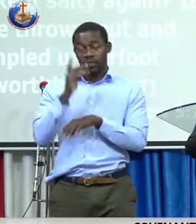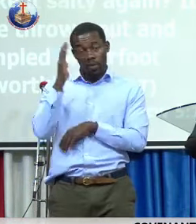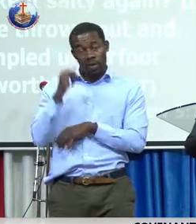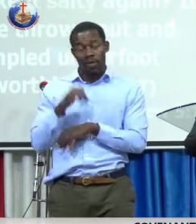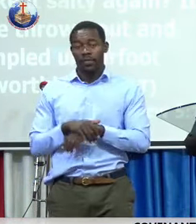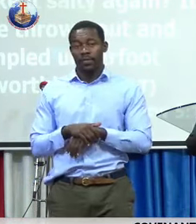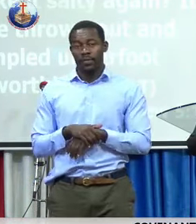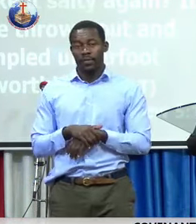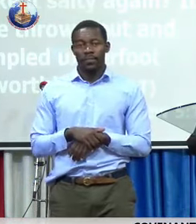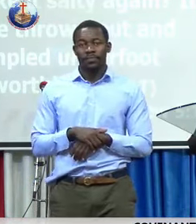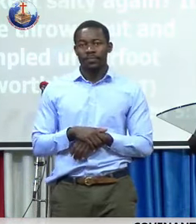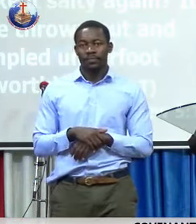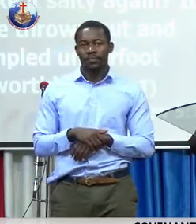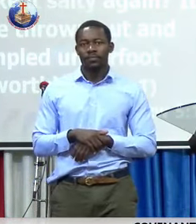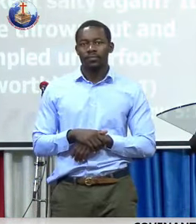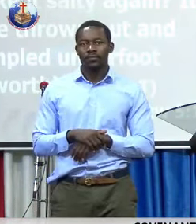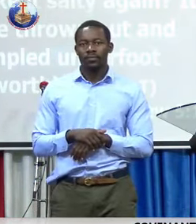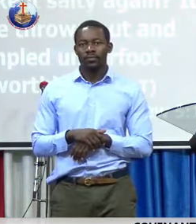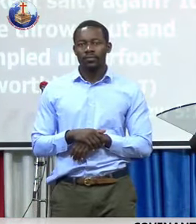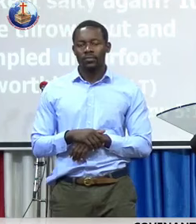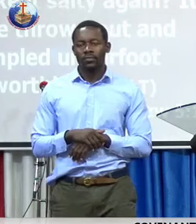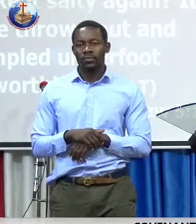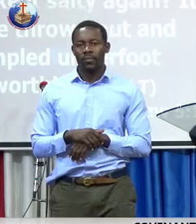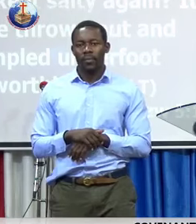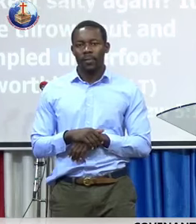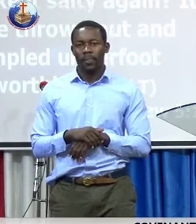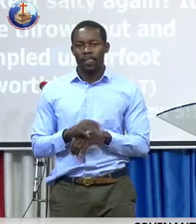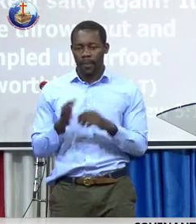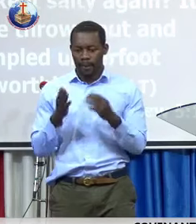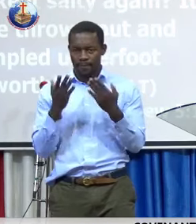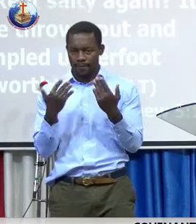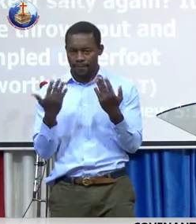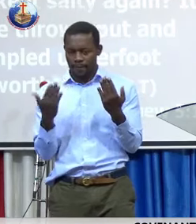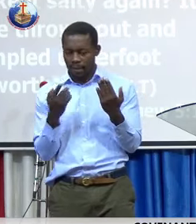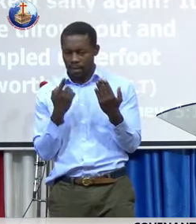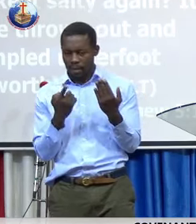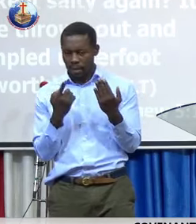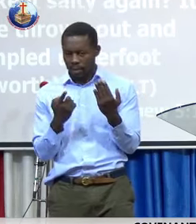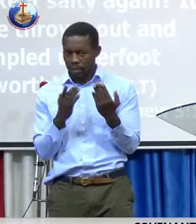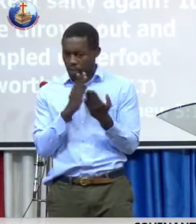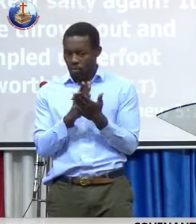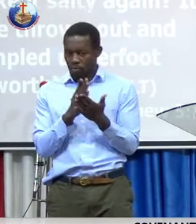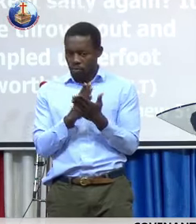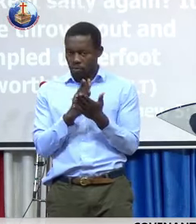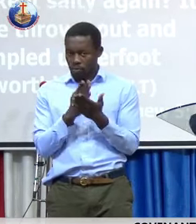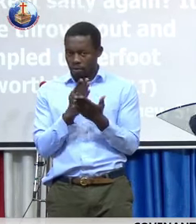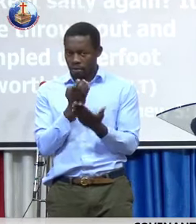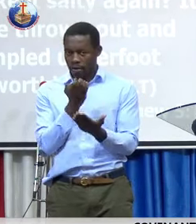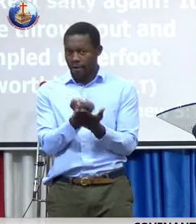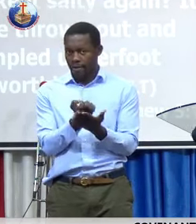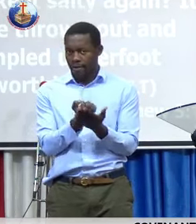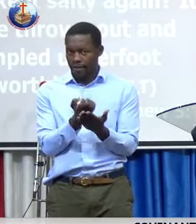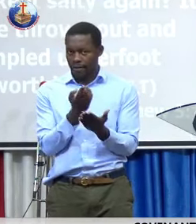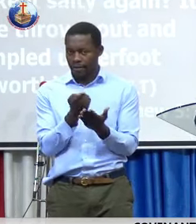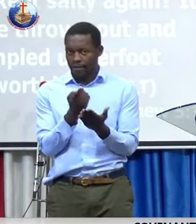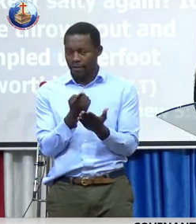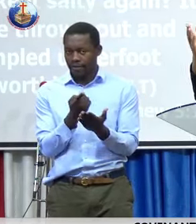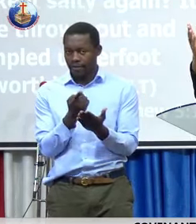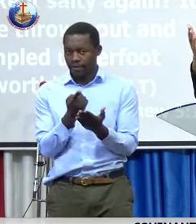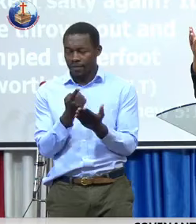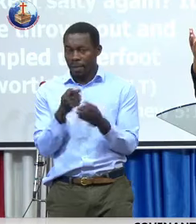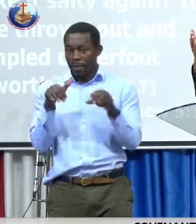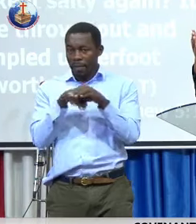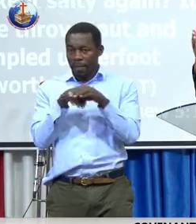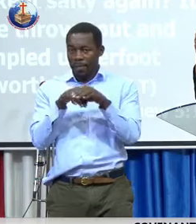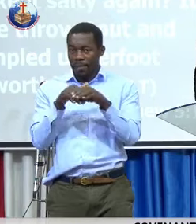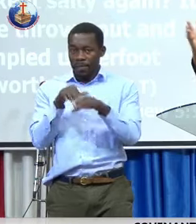hii. And na this thing is double edged. Hiki kitu ni upanga ukatao kwili. For those who are